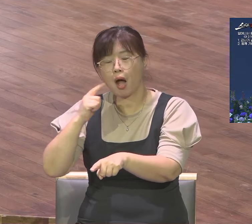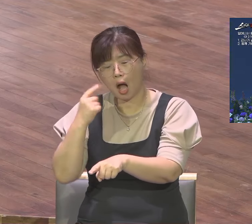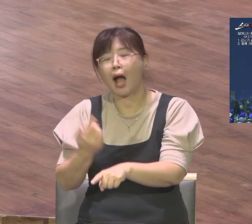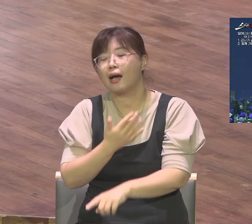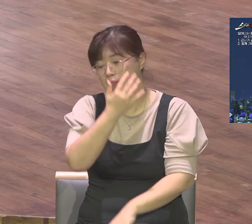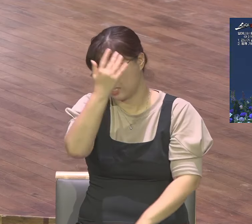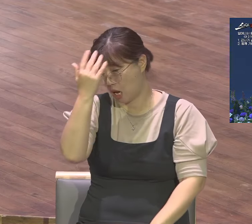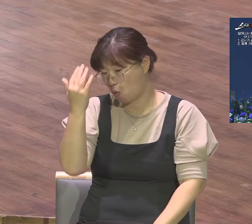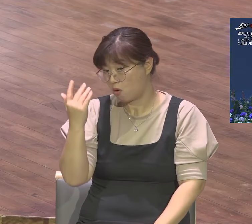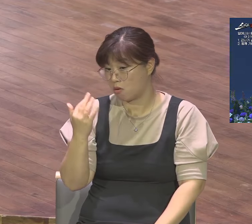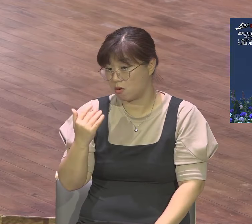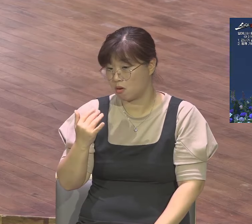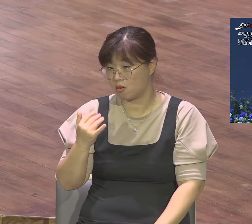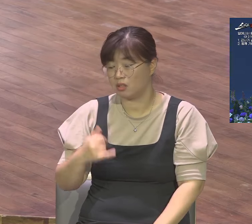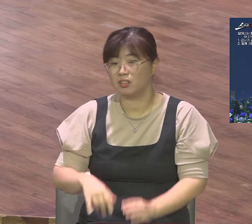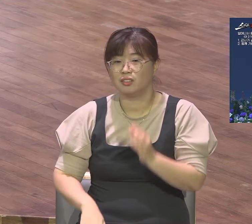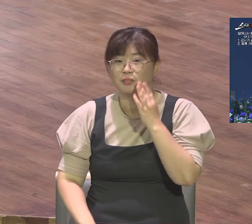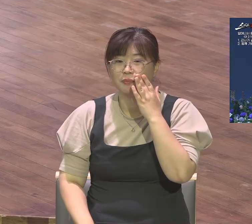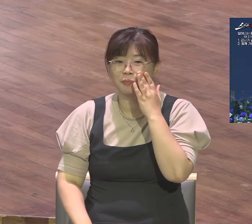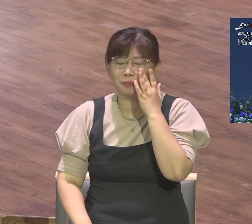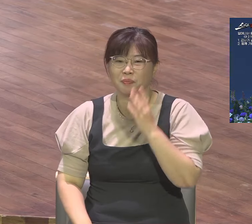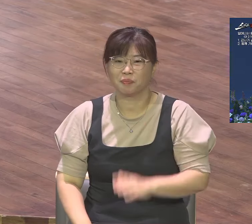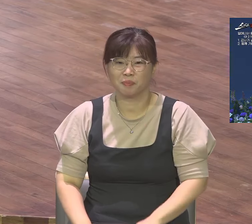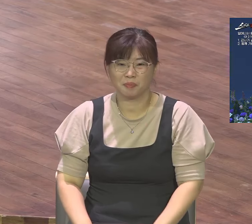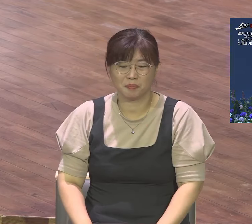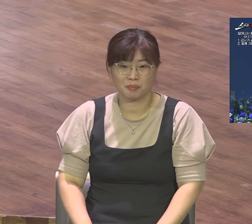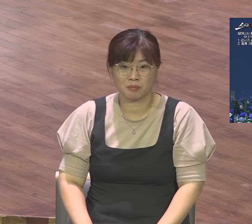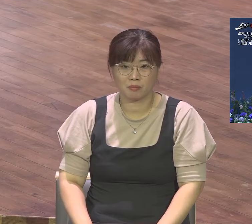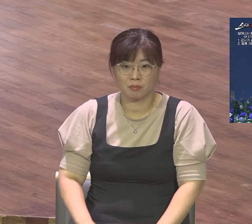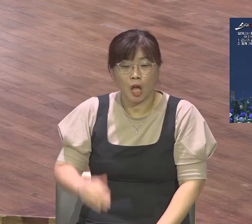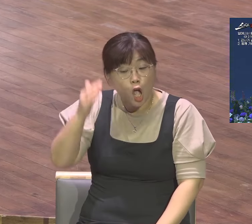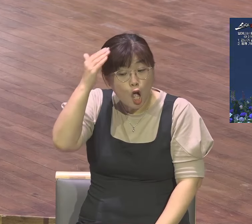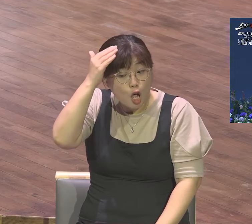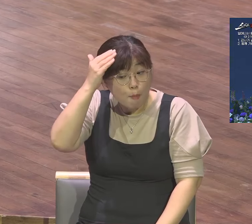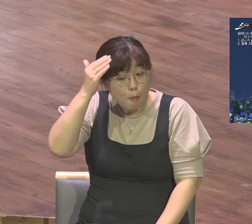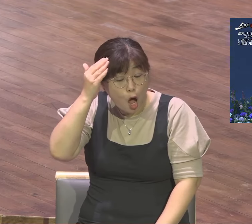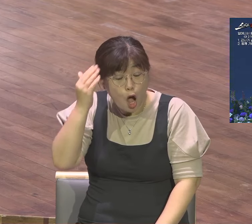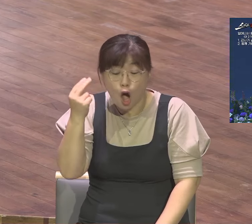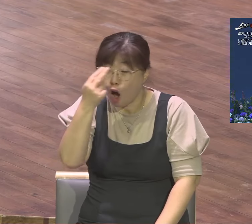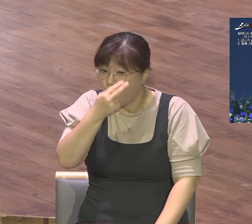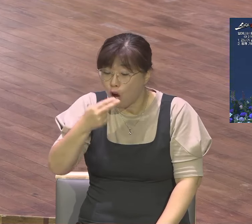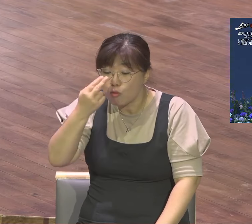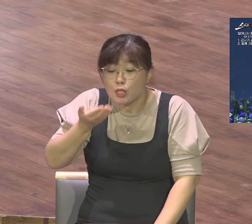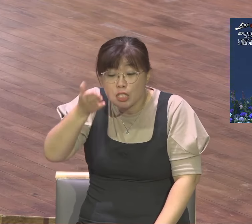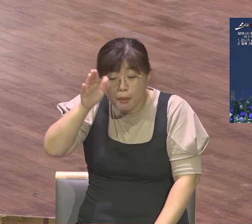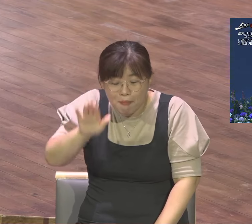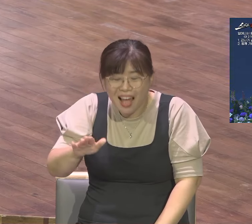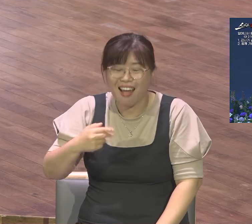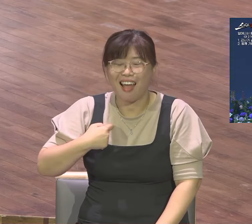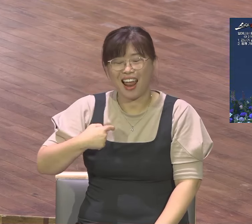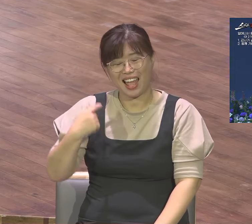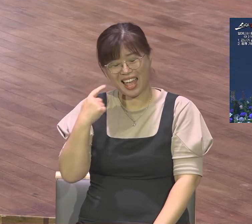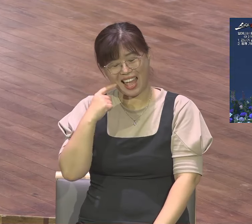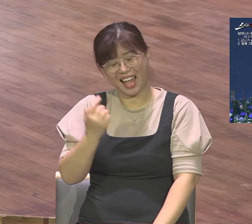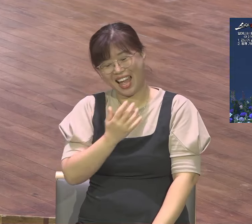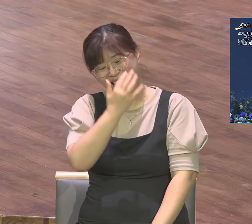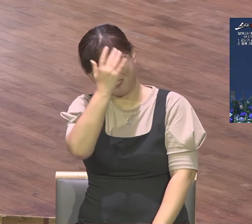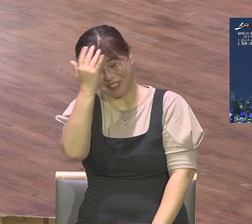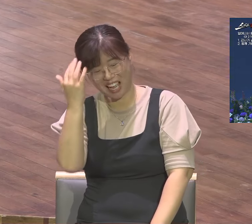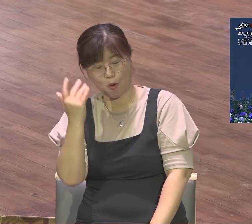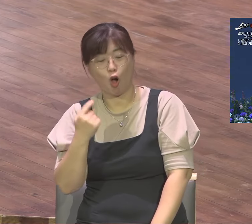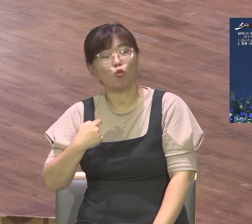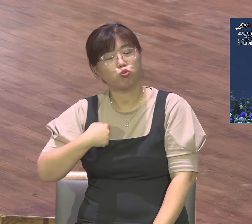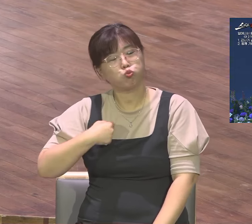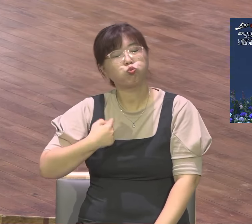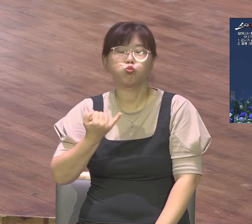아름답다. 1장 6절에는 피부가 거무스름할지라도 자신을 헐켜보지 말라고 말하고